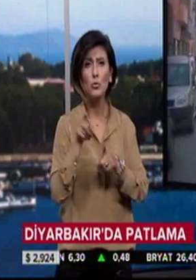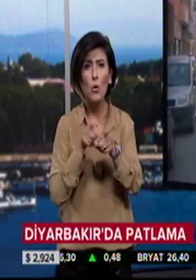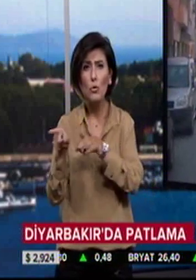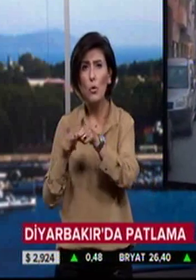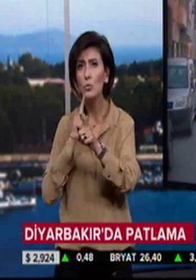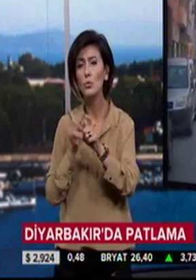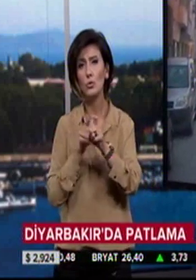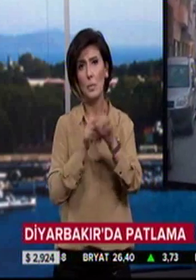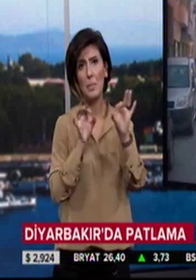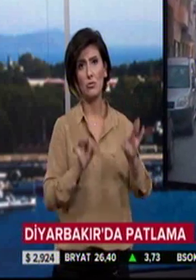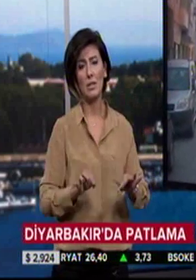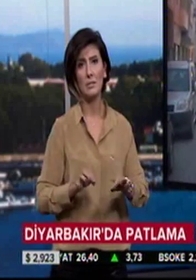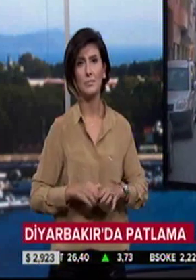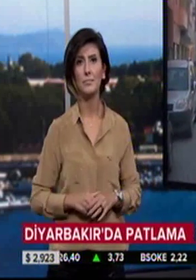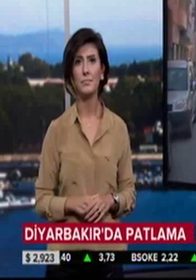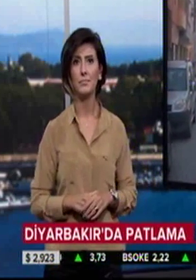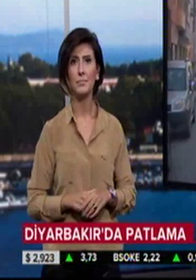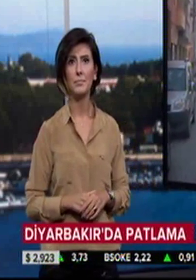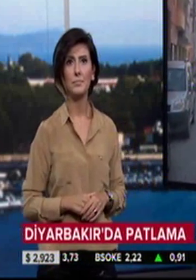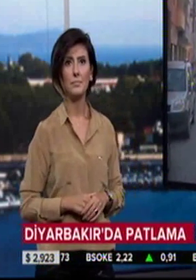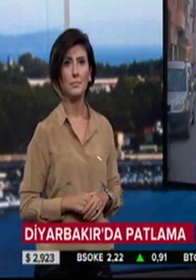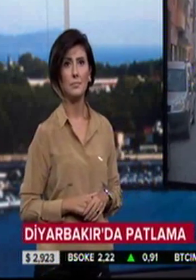polis çok yönlü soruşturma başlattı.